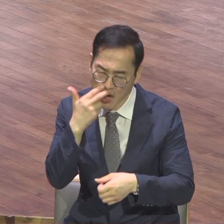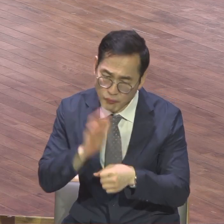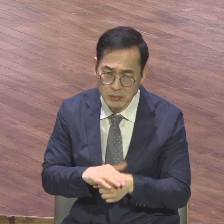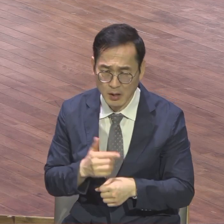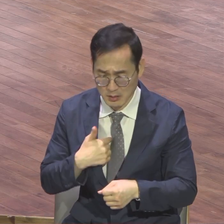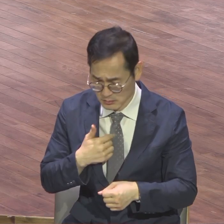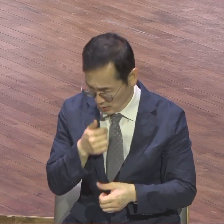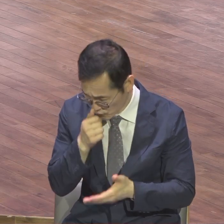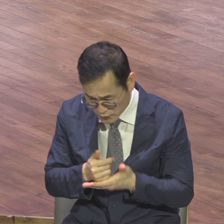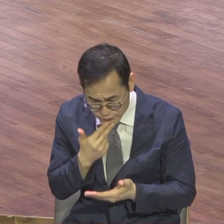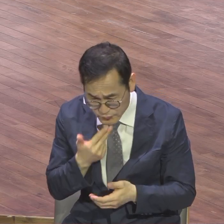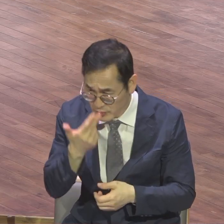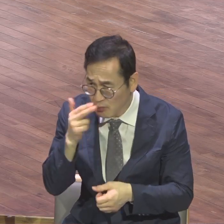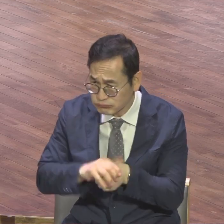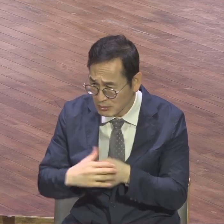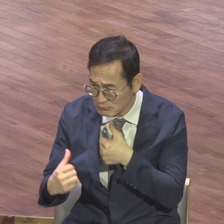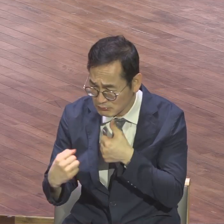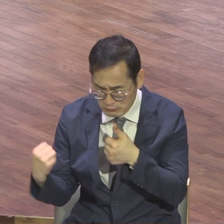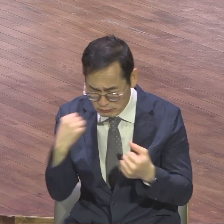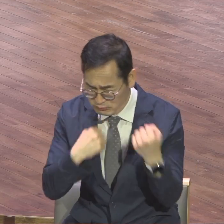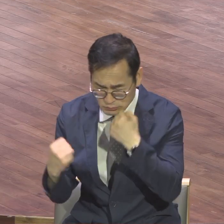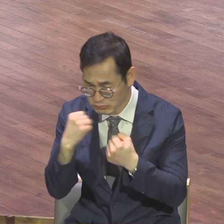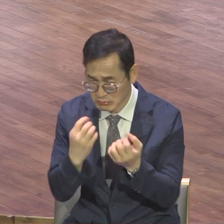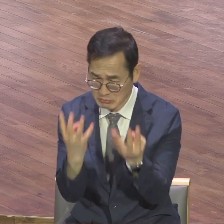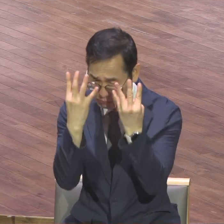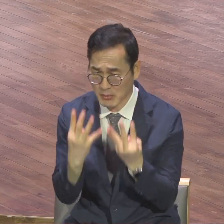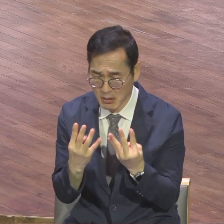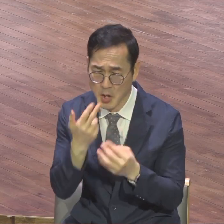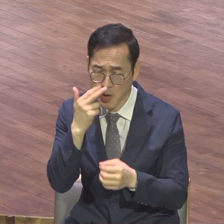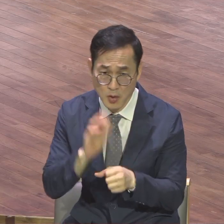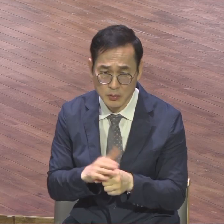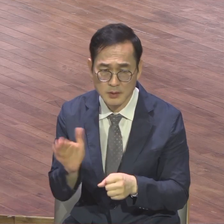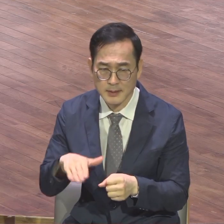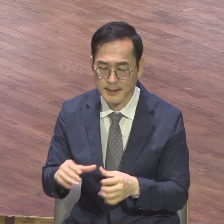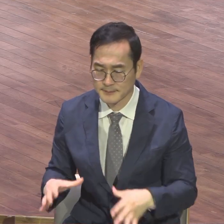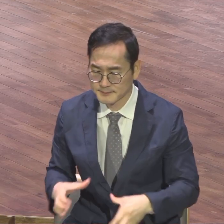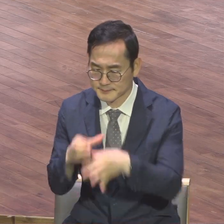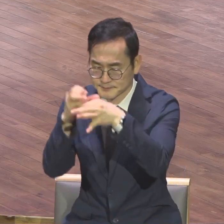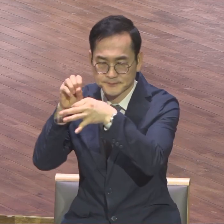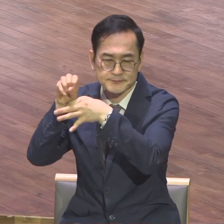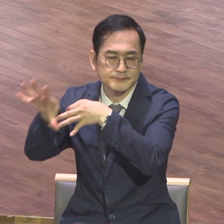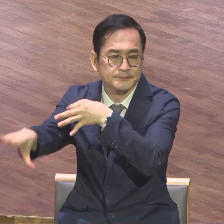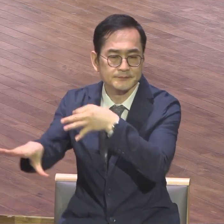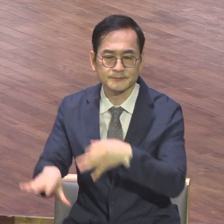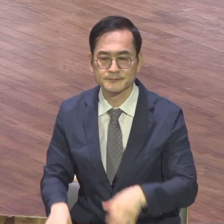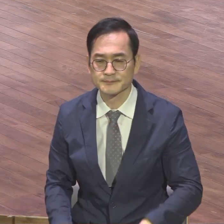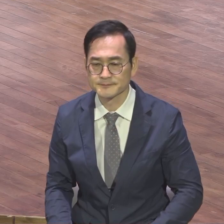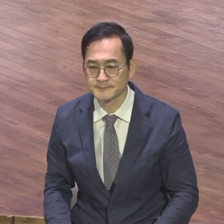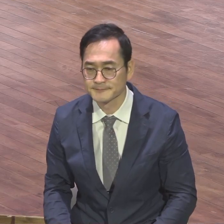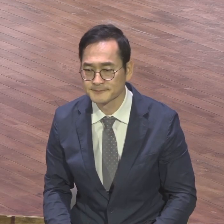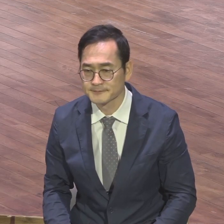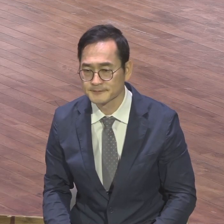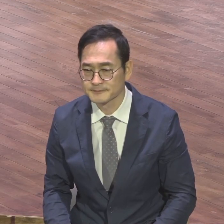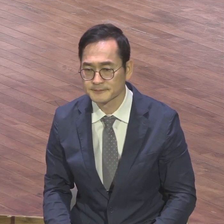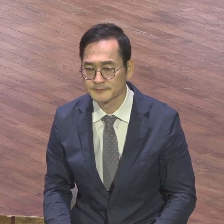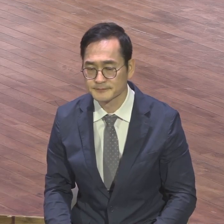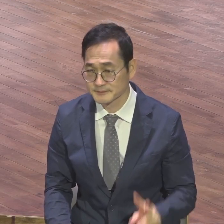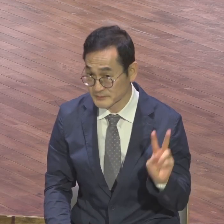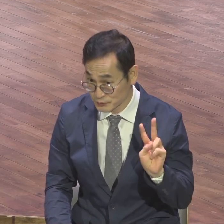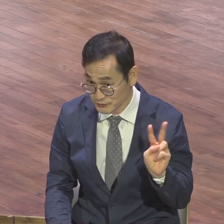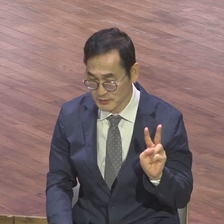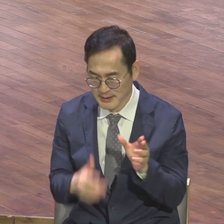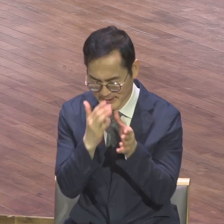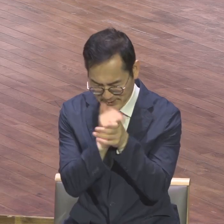가운데, 복음 전하다가 이렇게 당하고 있는데 빛의 망대를 거기 세워요. 원문에 보면 바울과 실라의